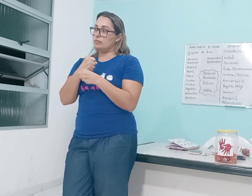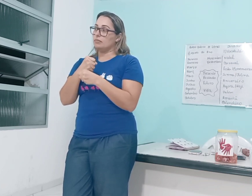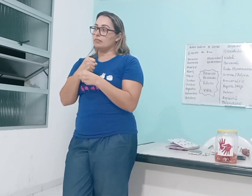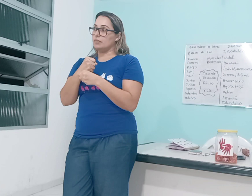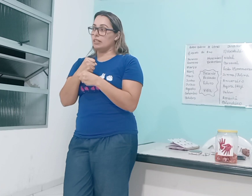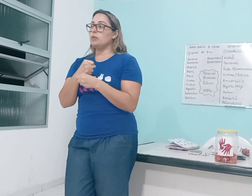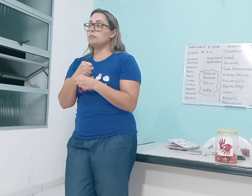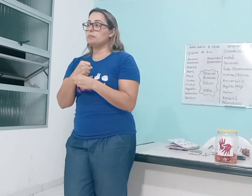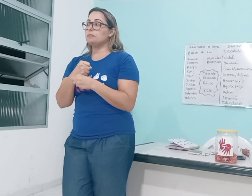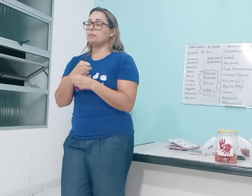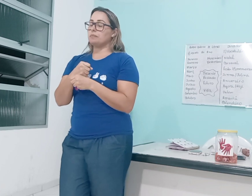Entendeu?